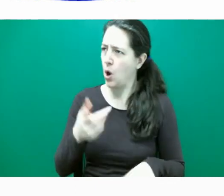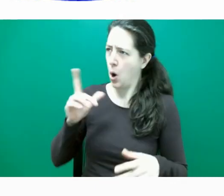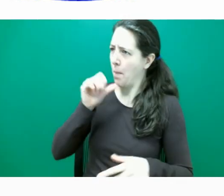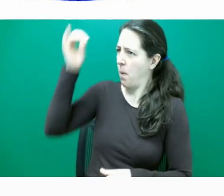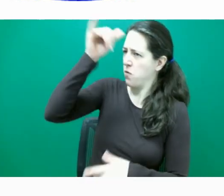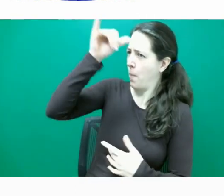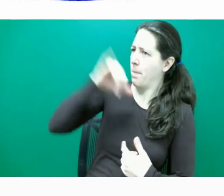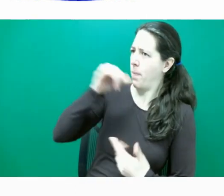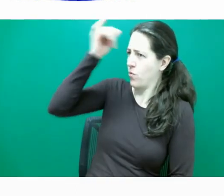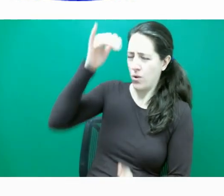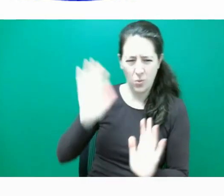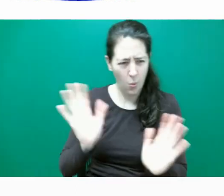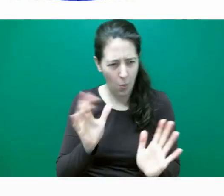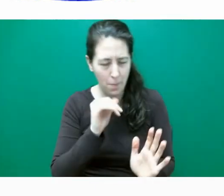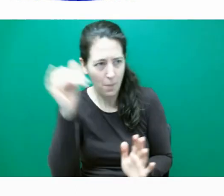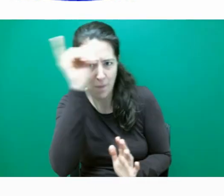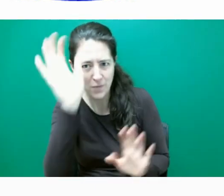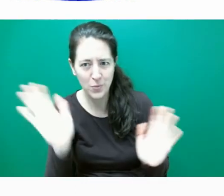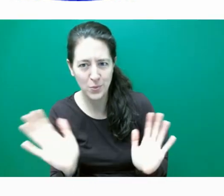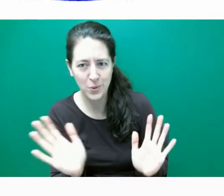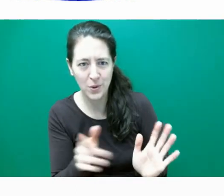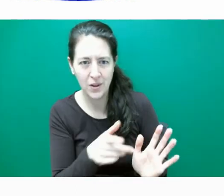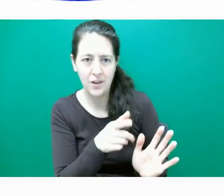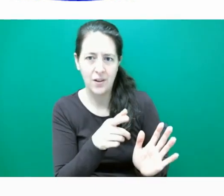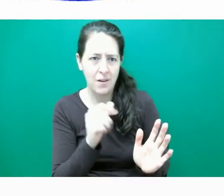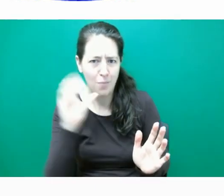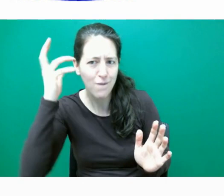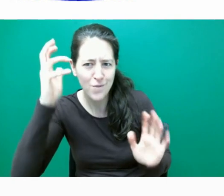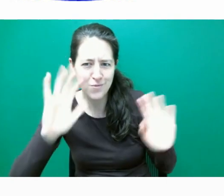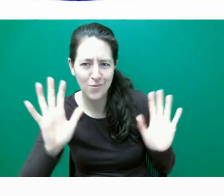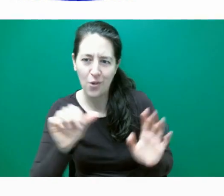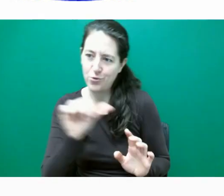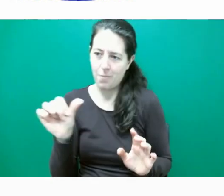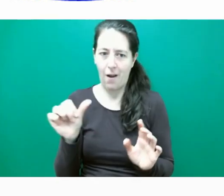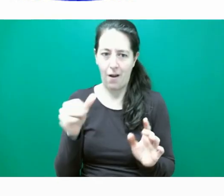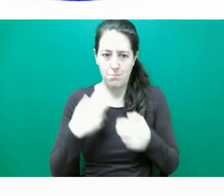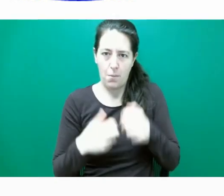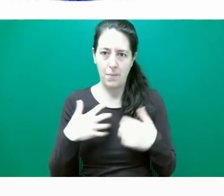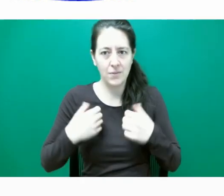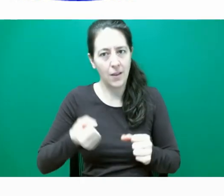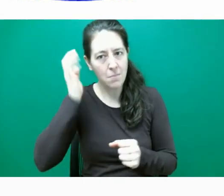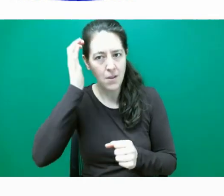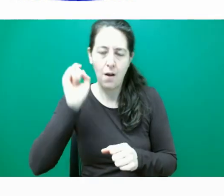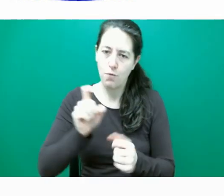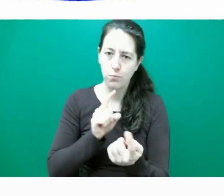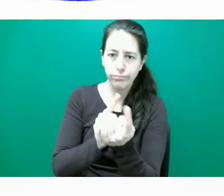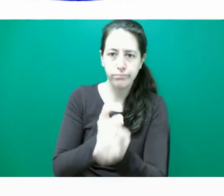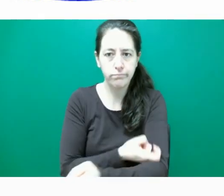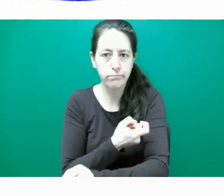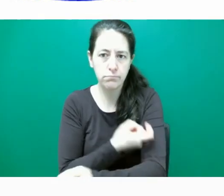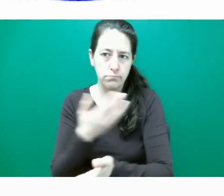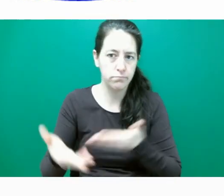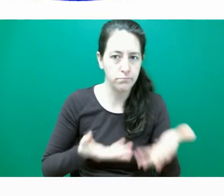c'est pas une question d'être fou. C'est juste d'avoir un problème de santé mentale. Il faut consulter. » Et est-ce qu'on a